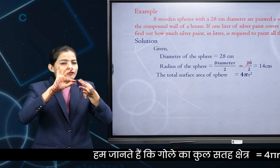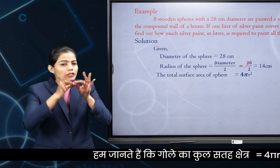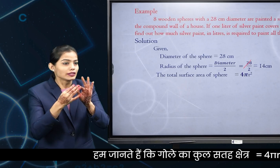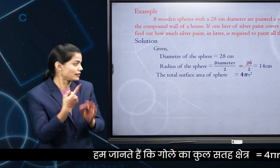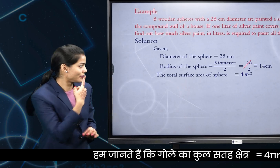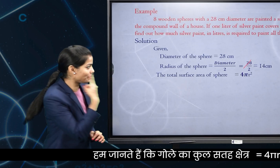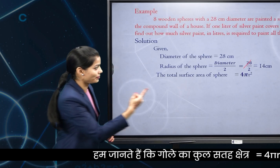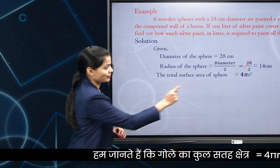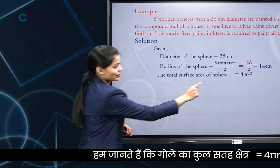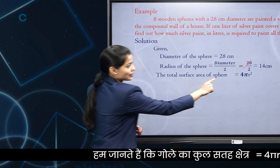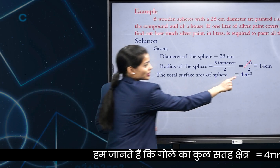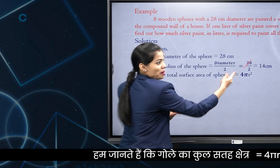स्क्वायर।